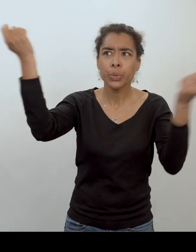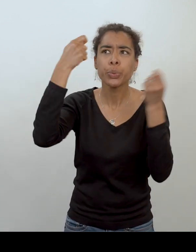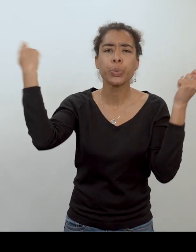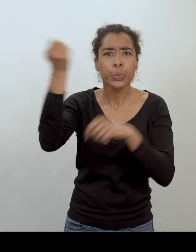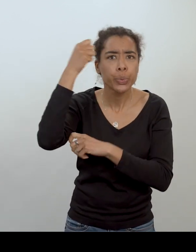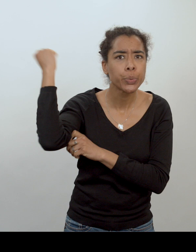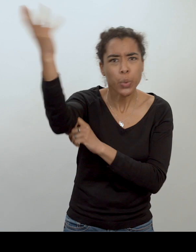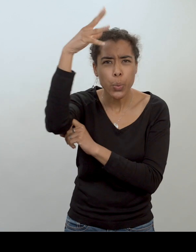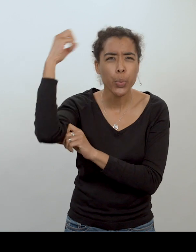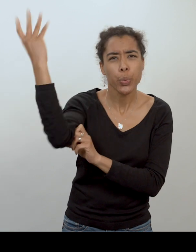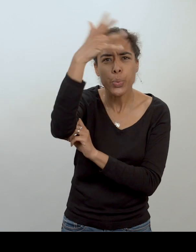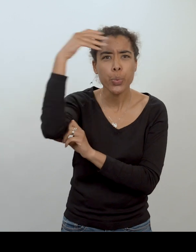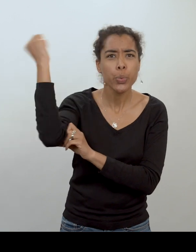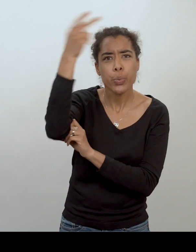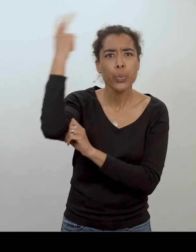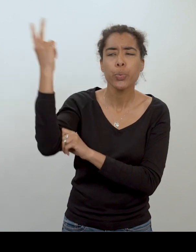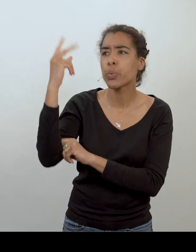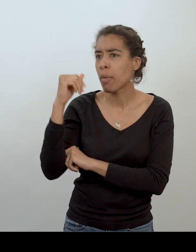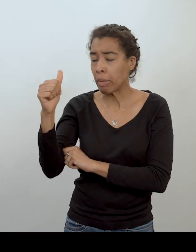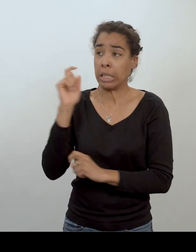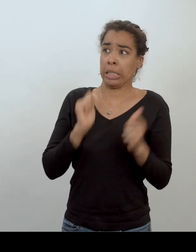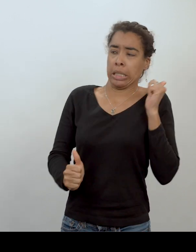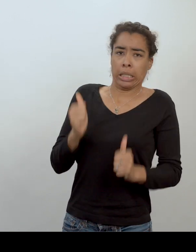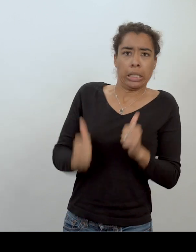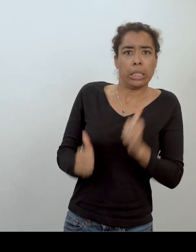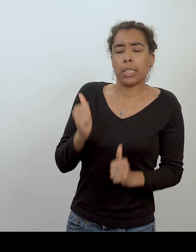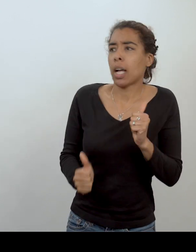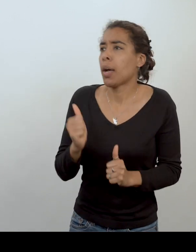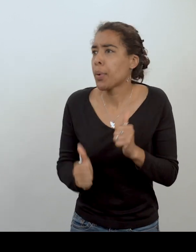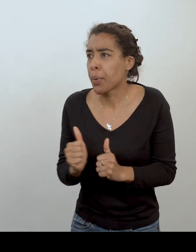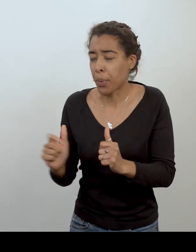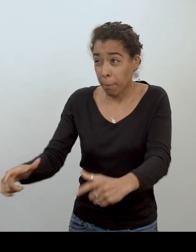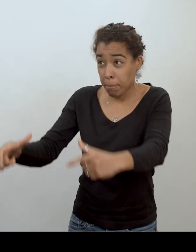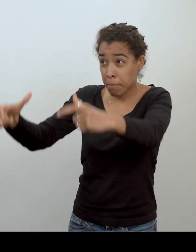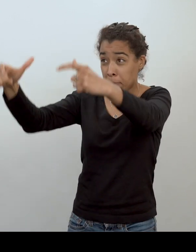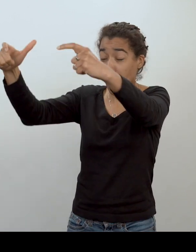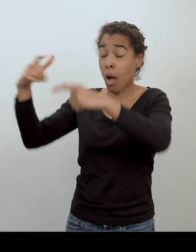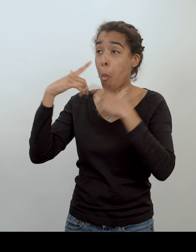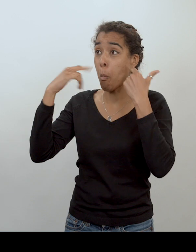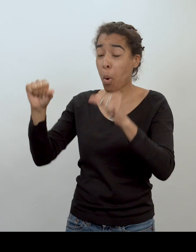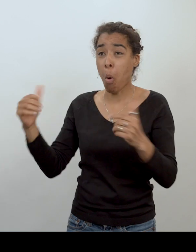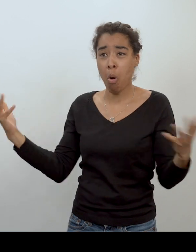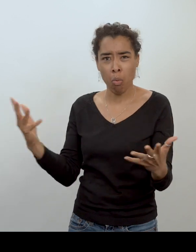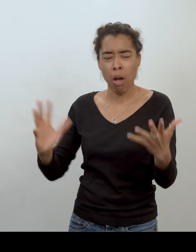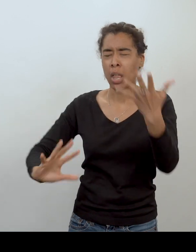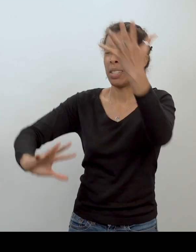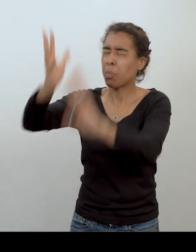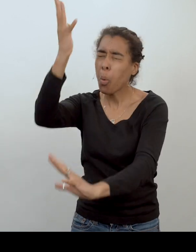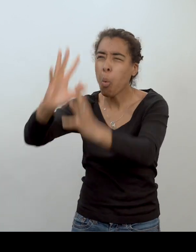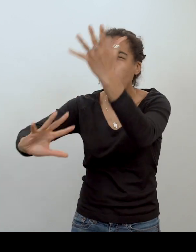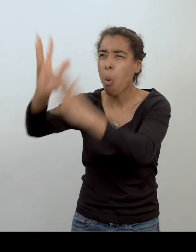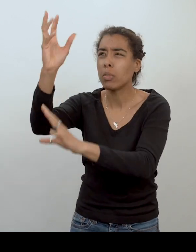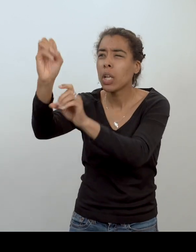sirène des pompiers, au loin, dans le village. Elle rentre vite en direction de son appartement, d'où elle voit sortir